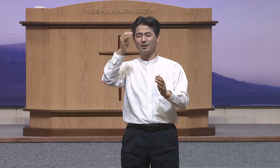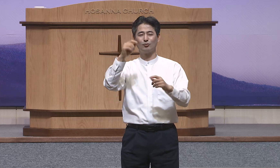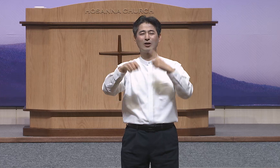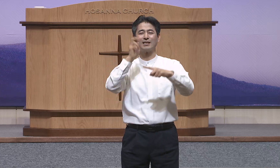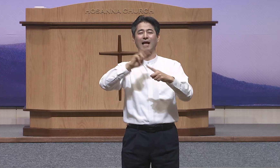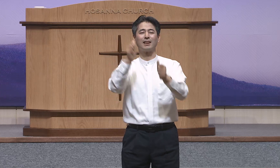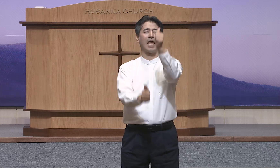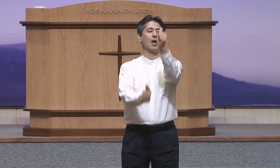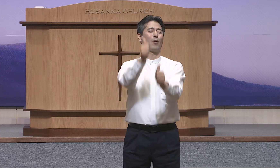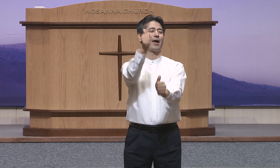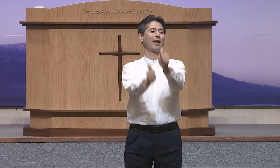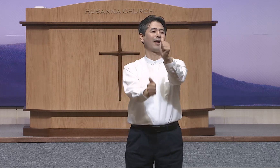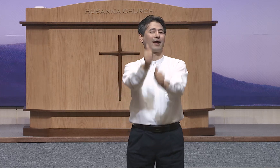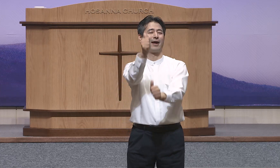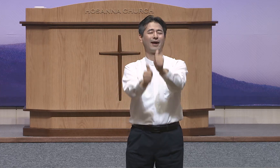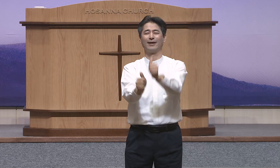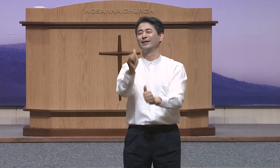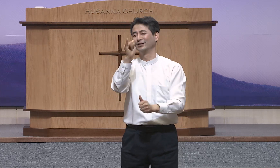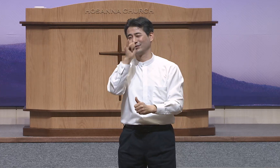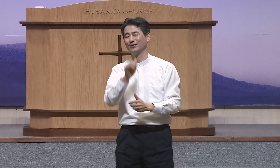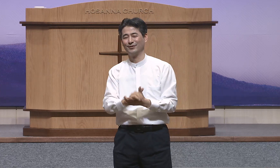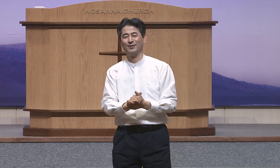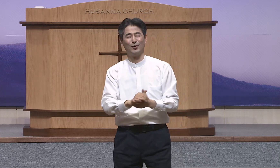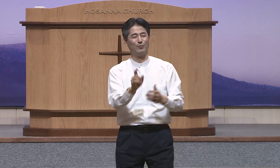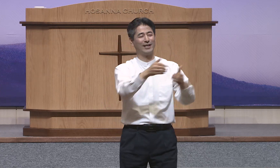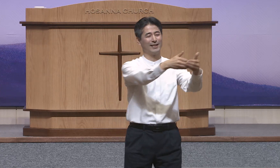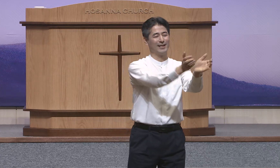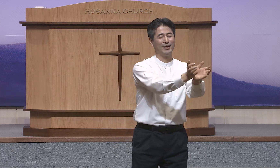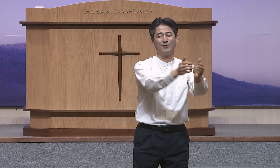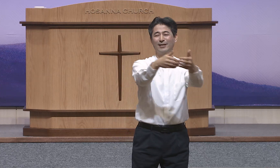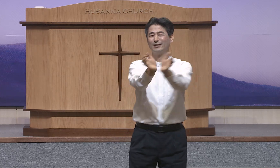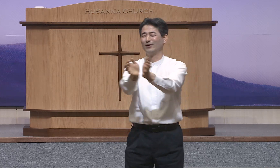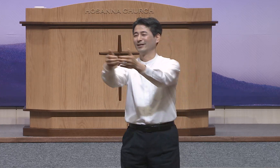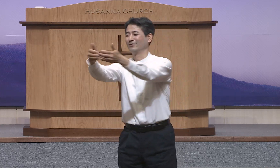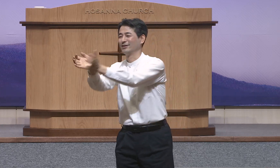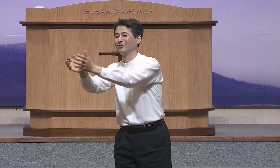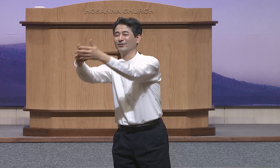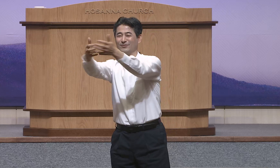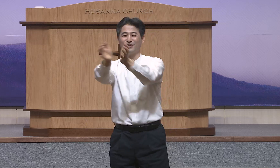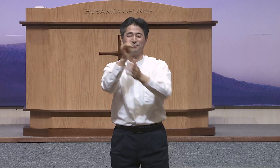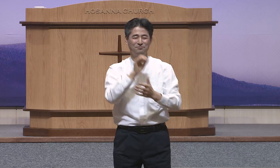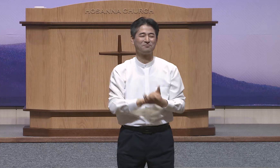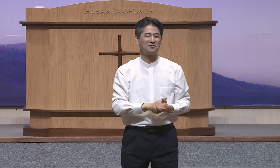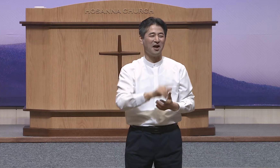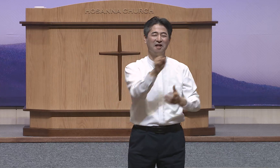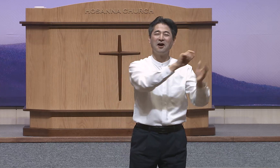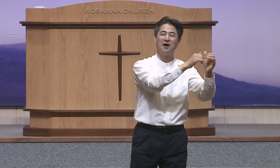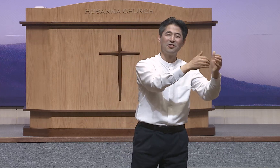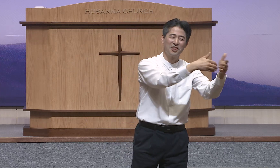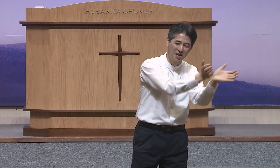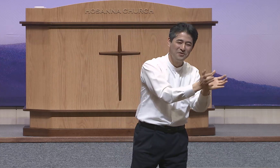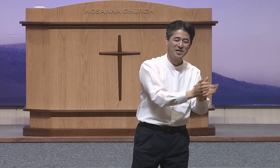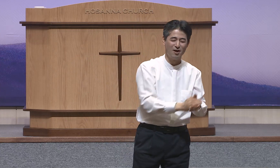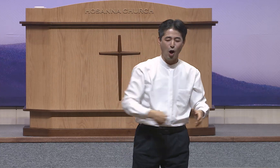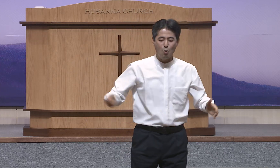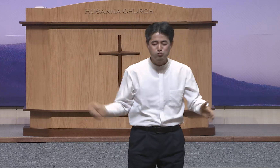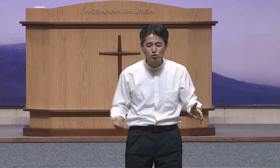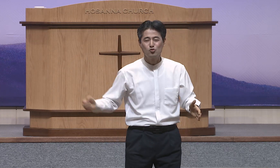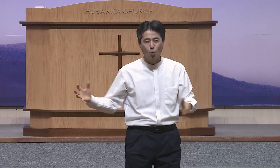마지막에 학생 수어 찬양 대회가 있었어요. 그래서 팀별로 연습을 해서 대회가 있었어요.